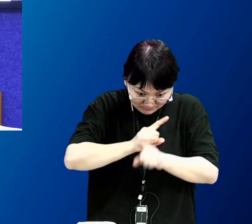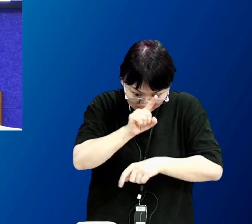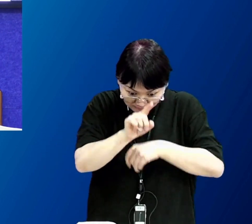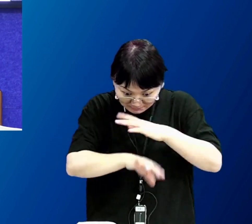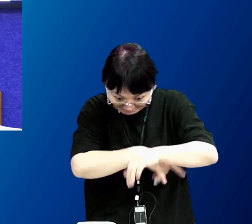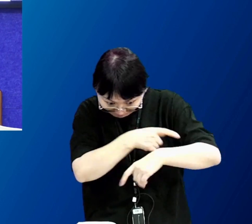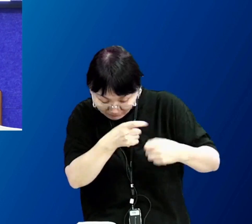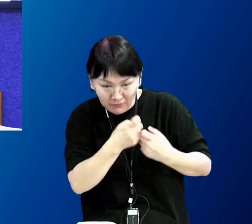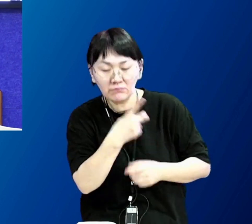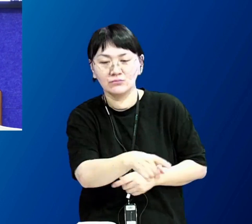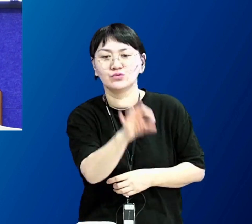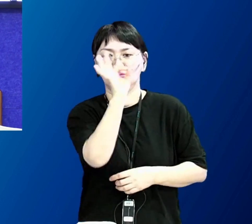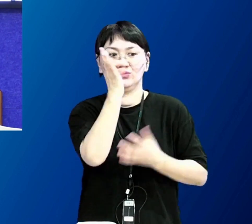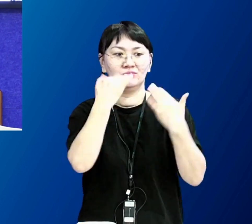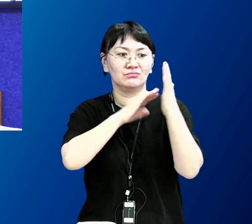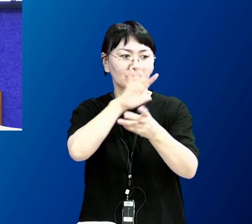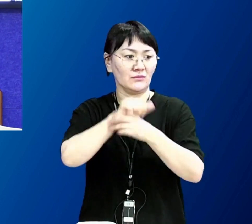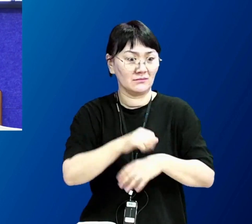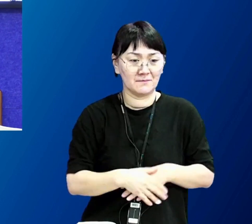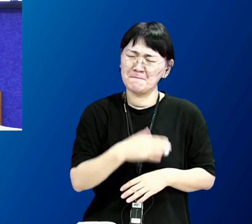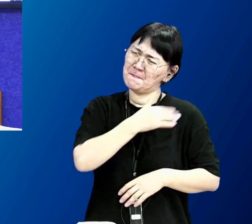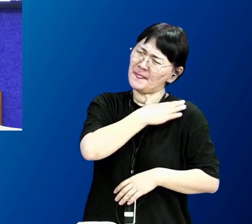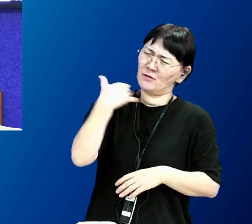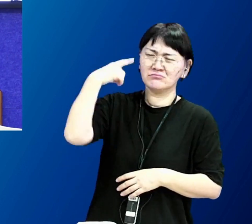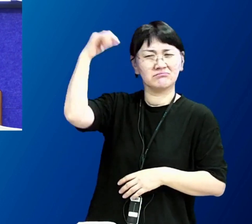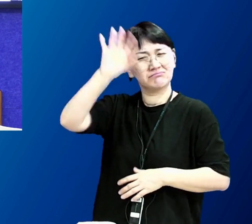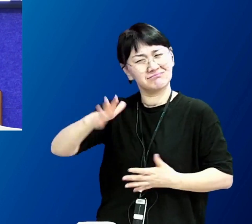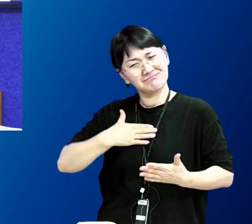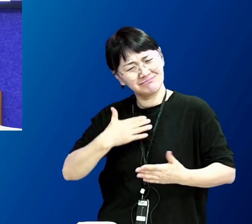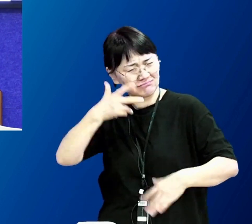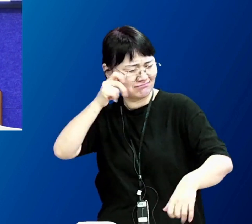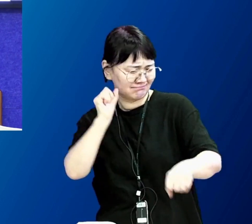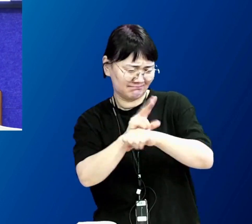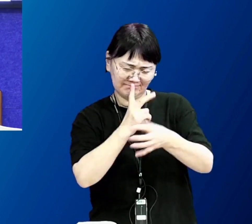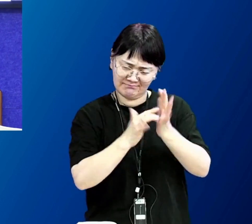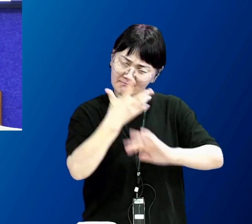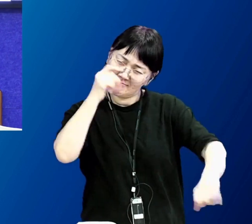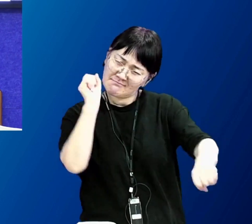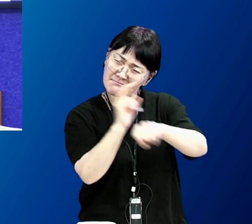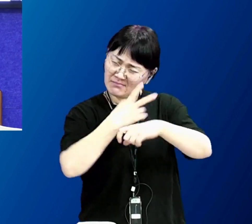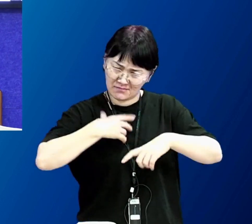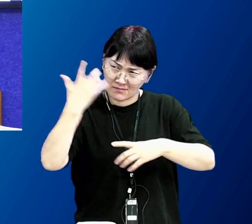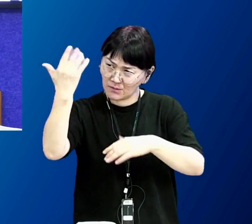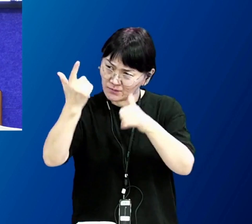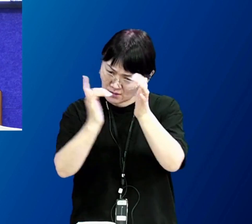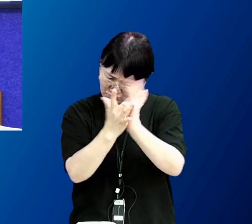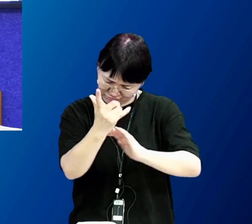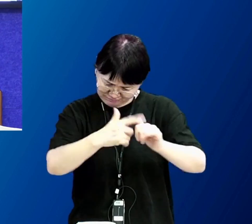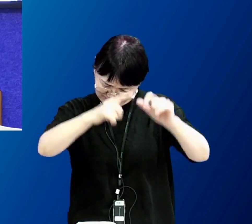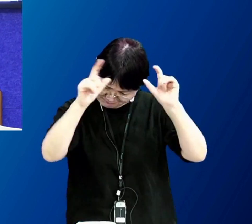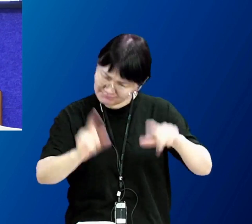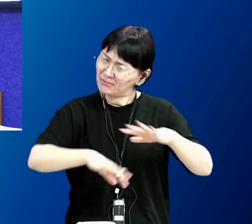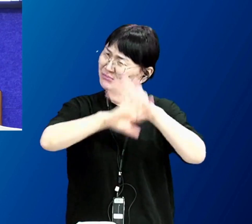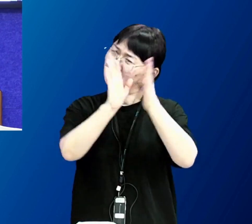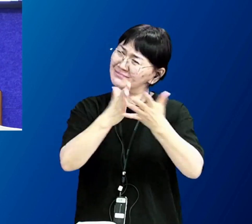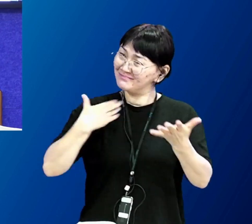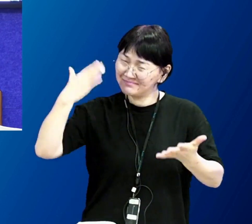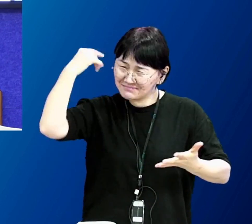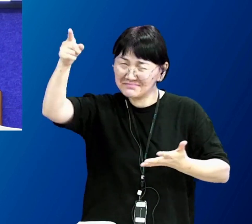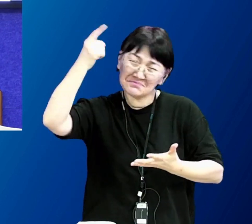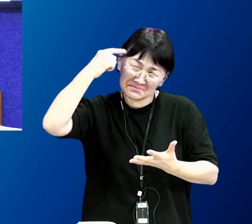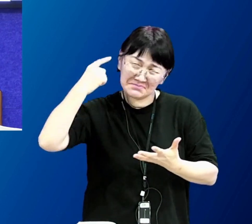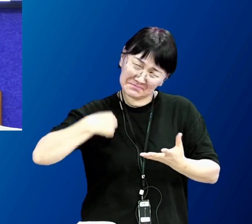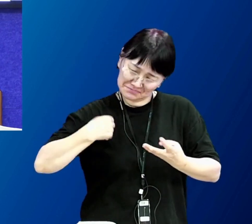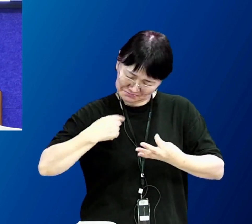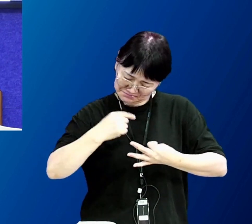ирж би эзэн би таны нэрээр иш зүйлд таны нэрээр чөдгөрүүдийг хож таны нэрээр гайхамшгүүдийг үйлдсэн шүү дээ гэж хэлэхэд би